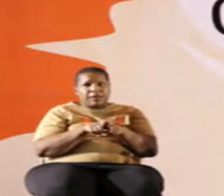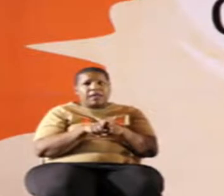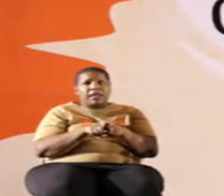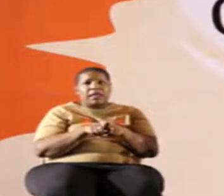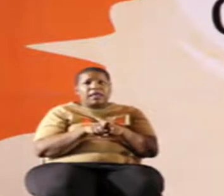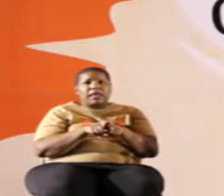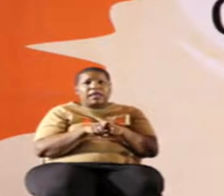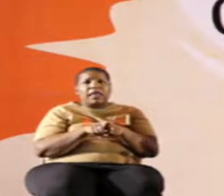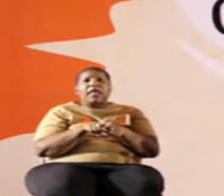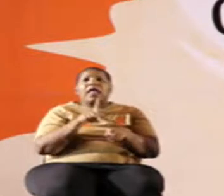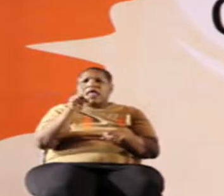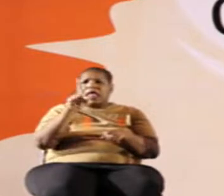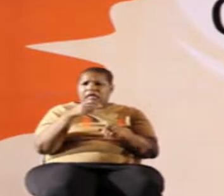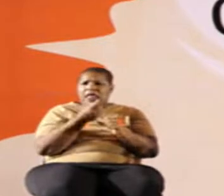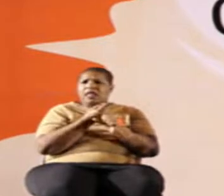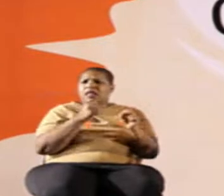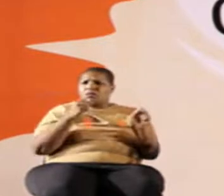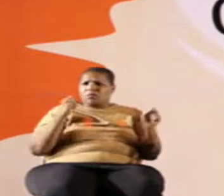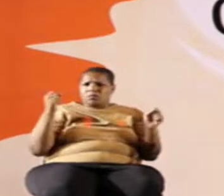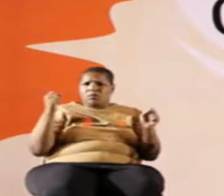ainda imensos.